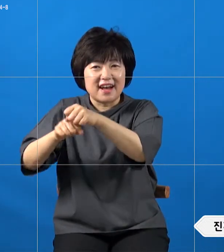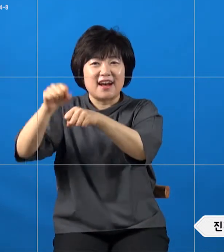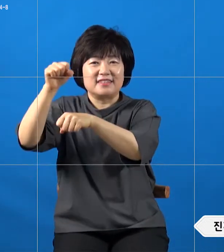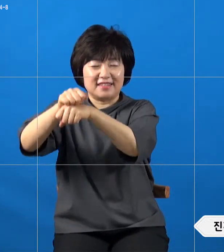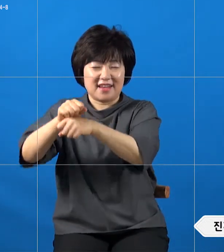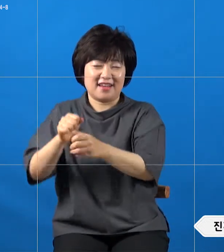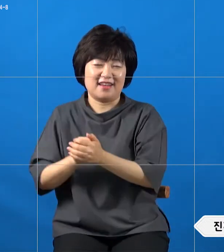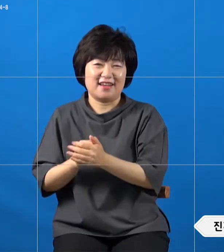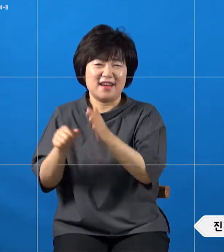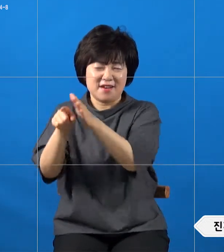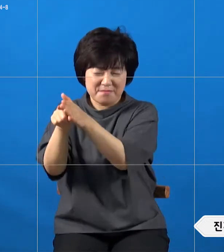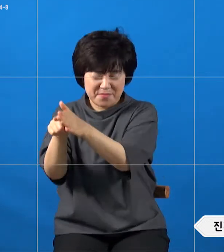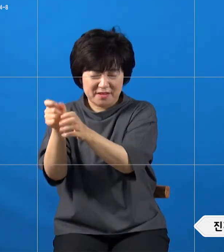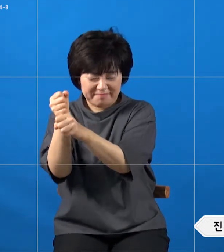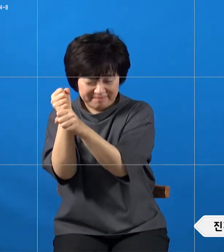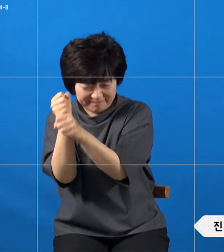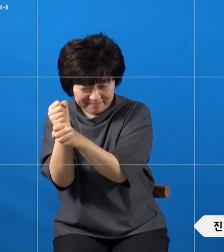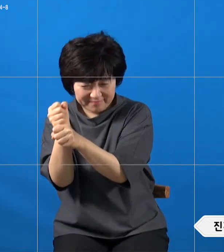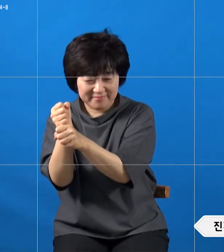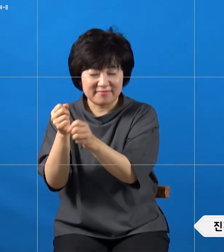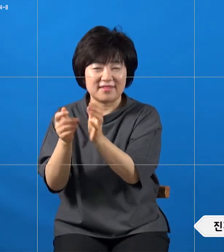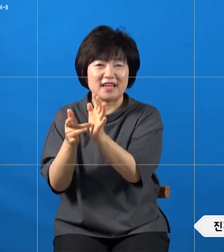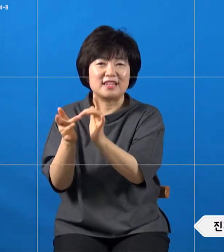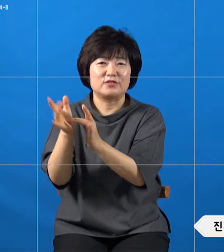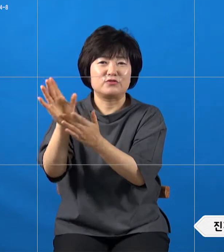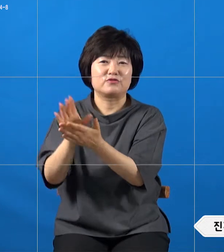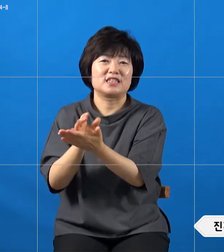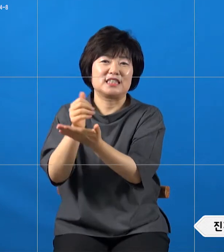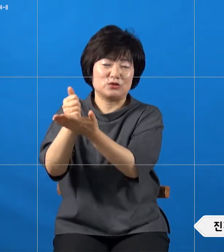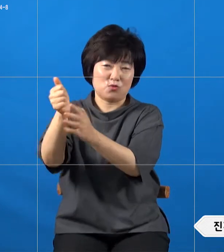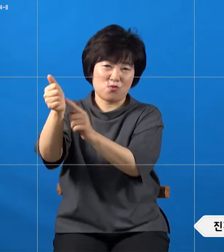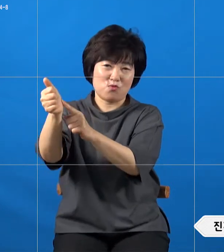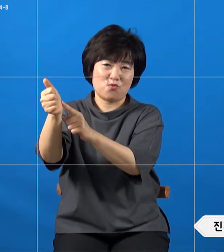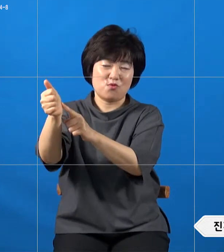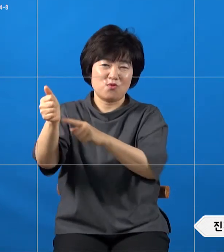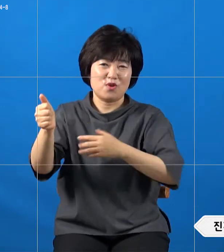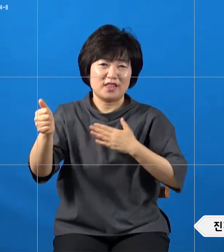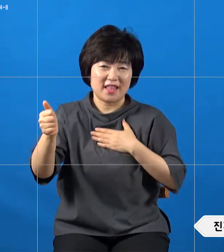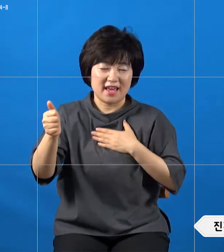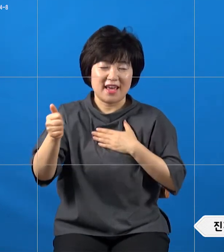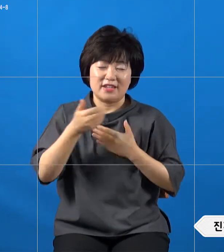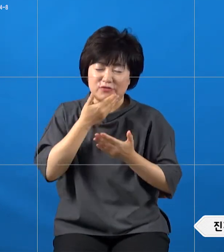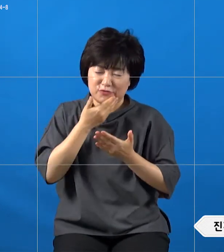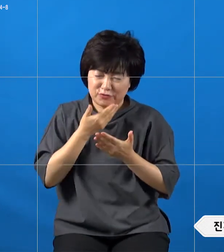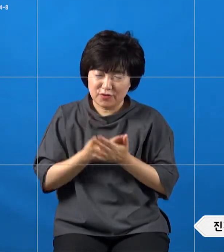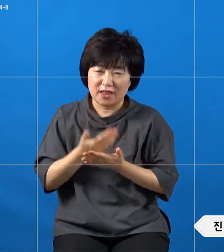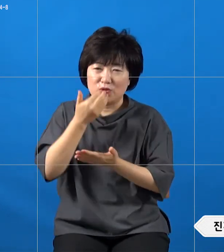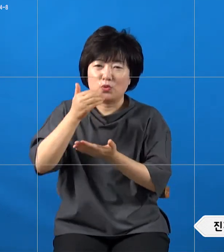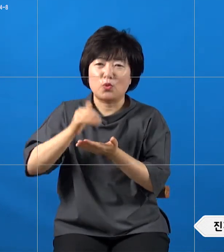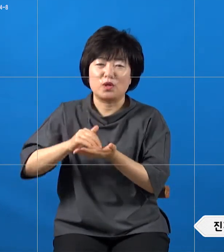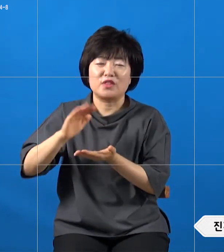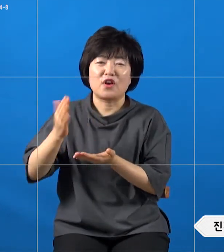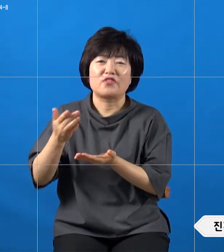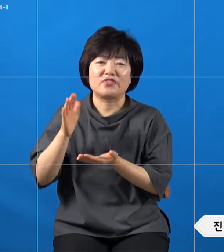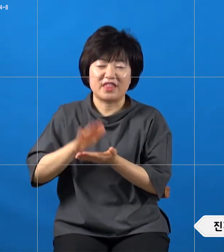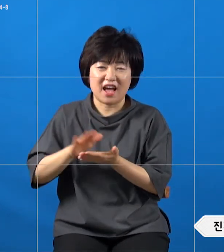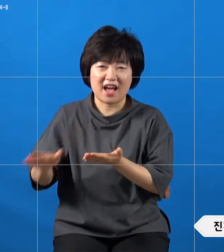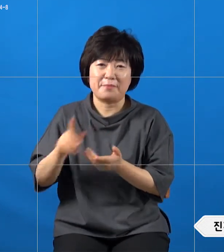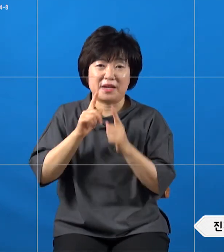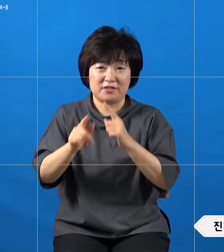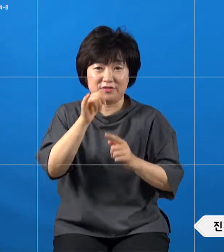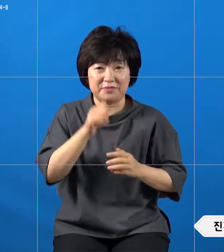예수 그리스도, 모퉁이돌이 되셨다. 성경은 우리 가운데 말씀하고